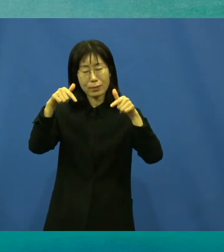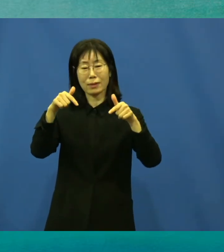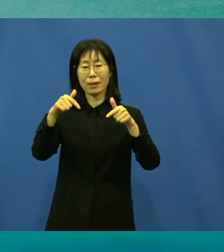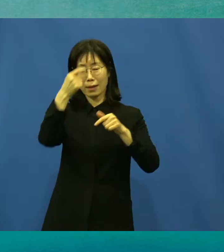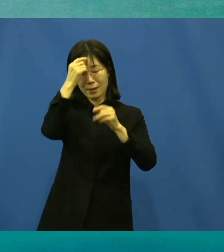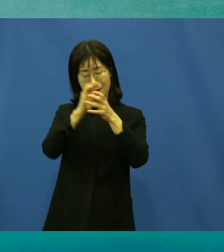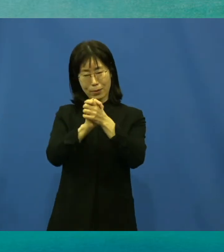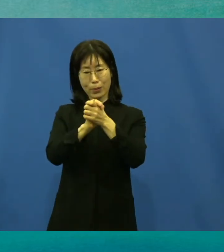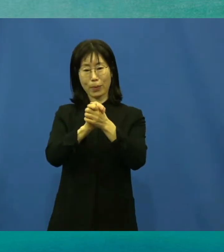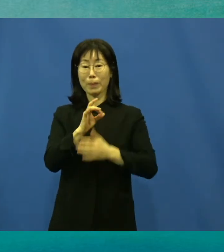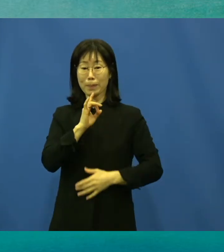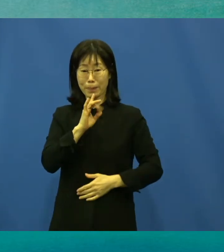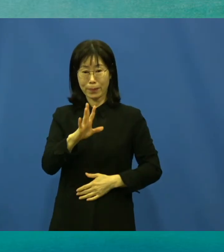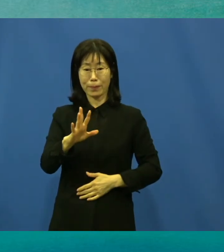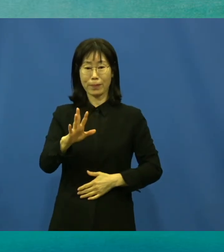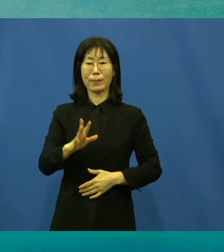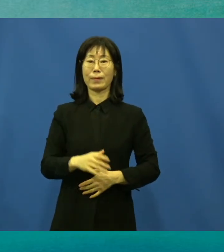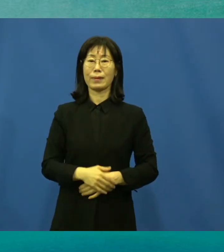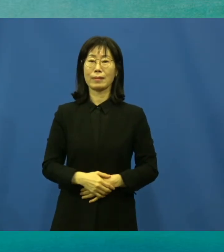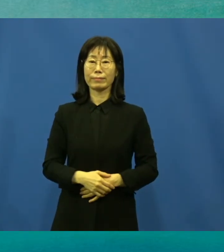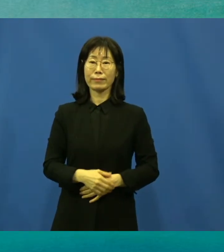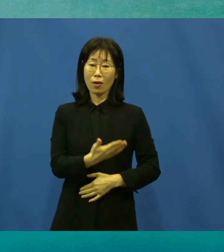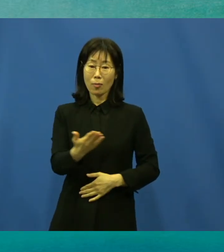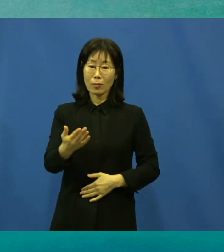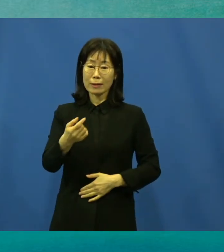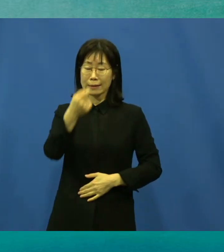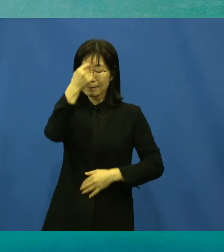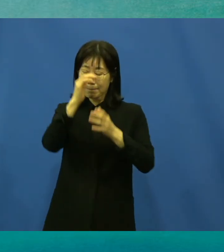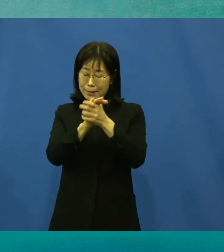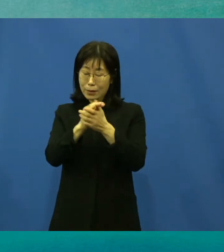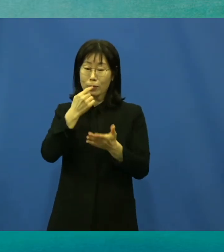여러분, 실제로 기도하는 게 쉽지 않습니다.